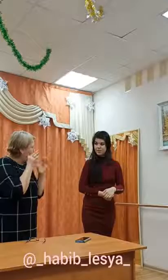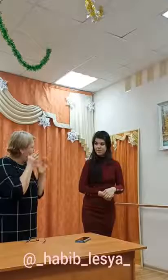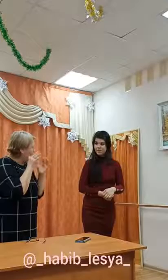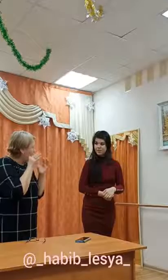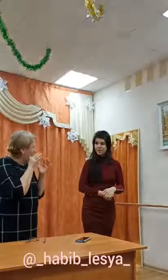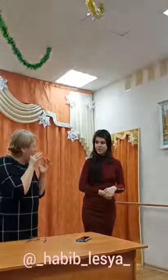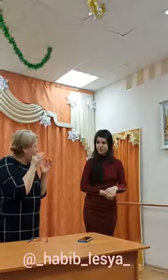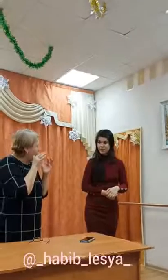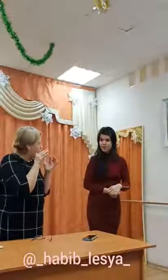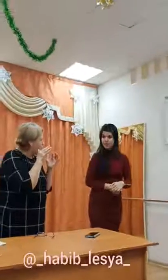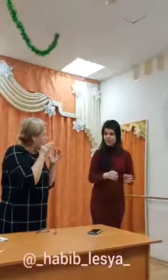где.